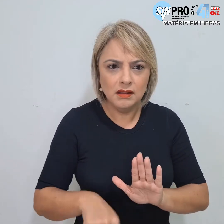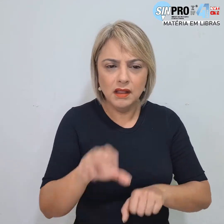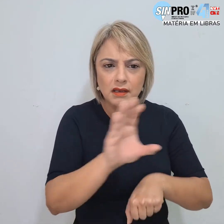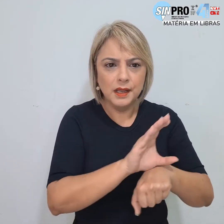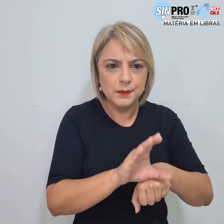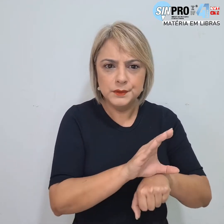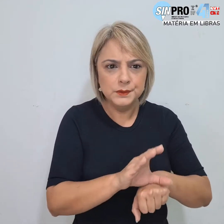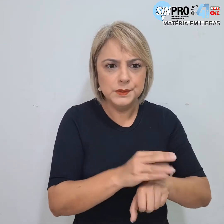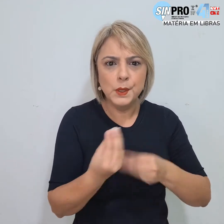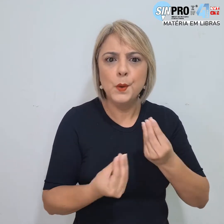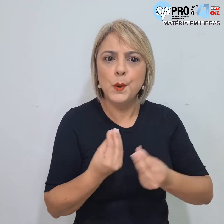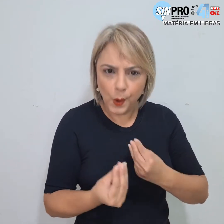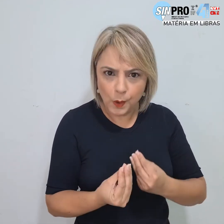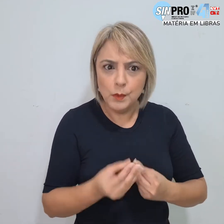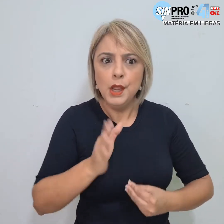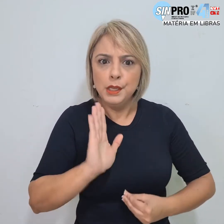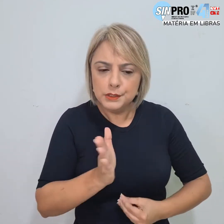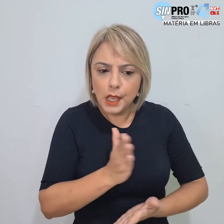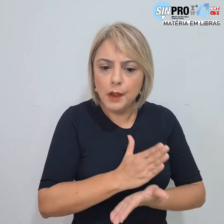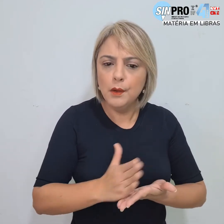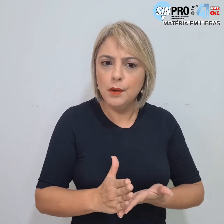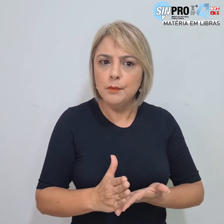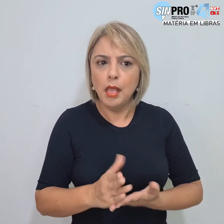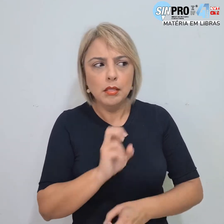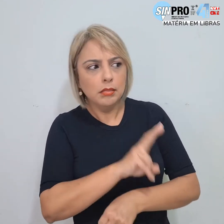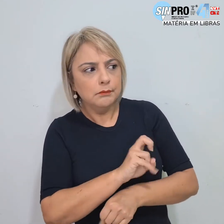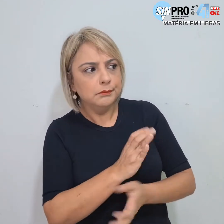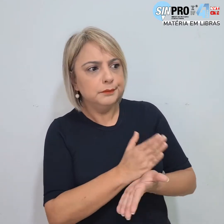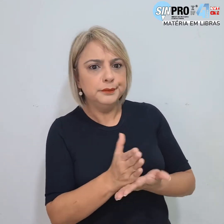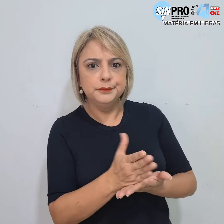Federal e que já começa com vício de origem.